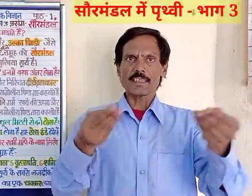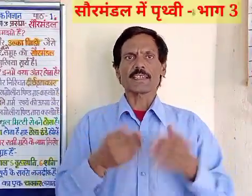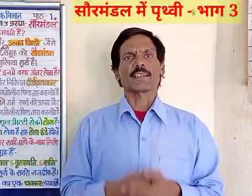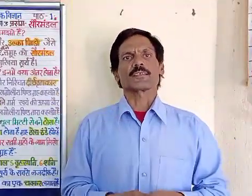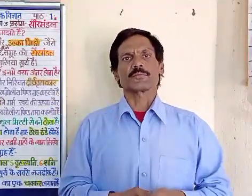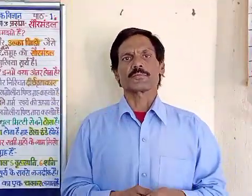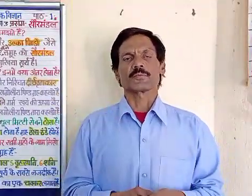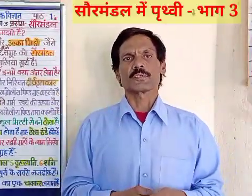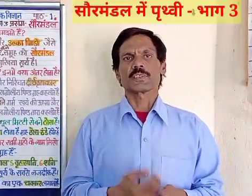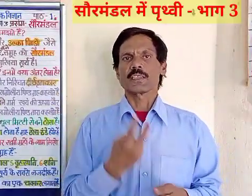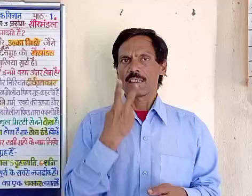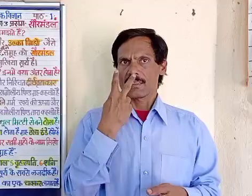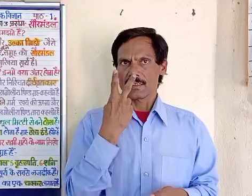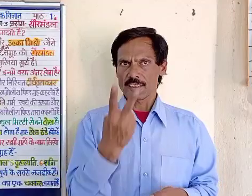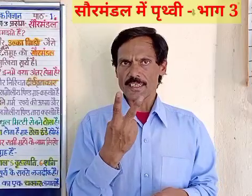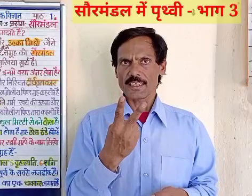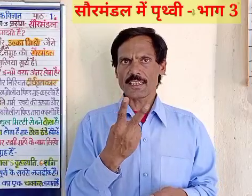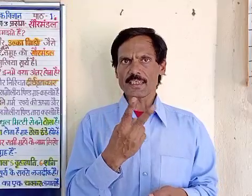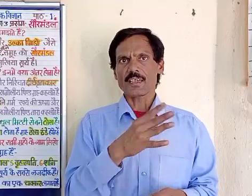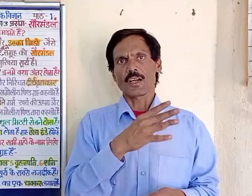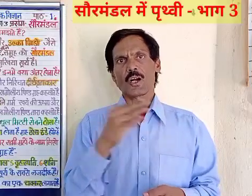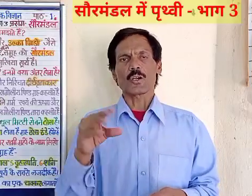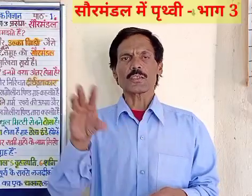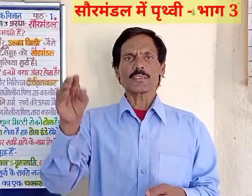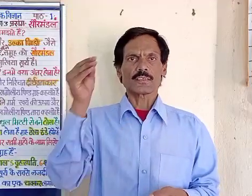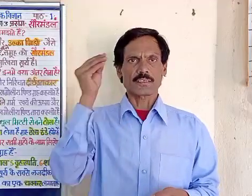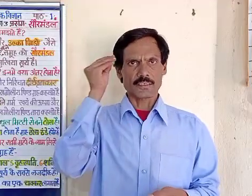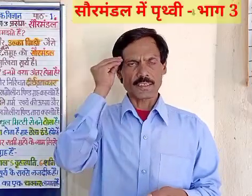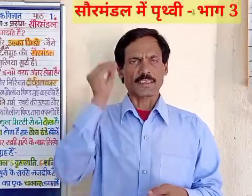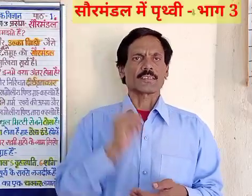है। देखें और सीखें।